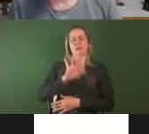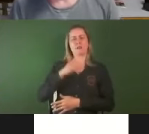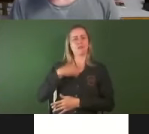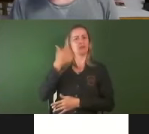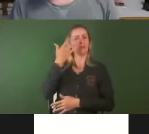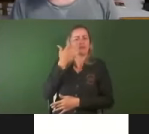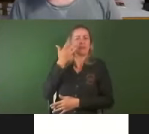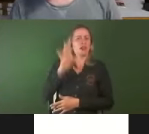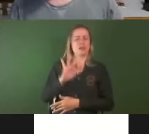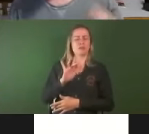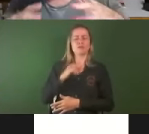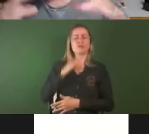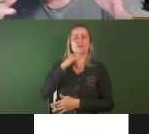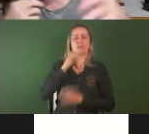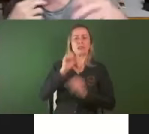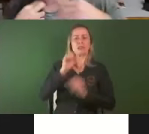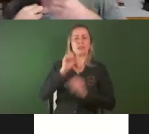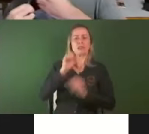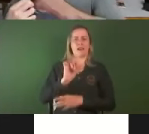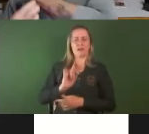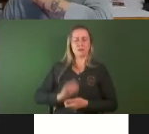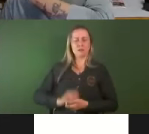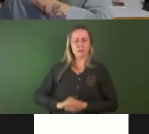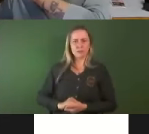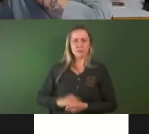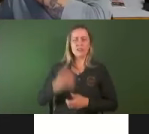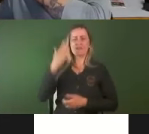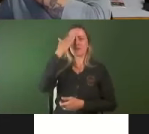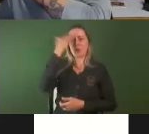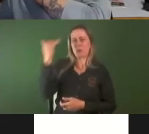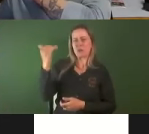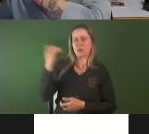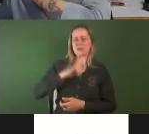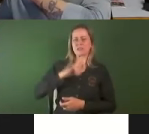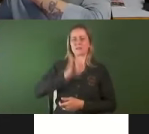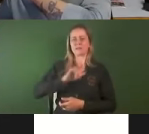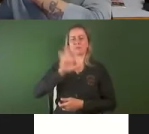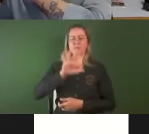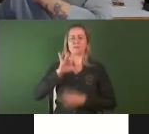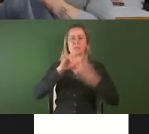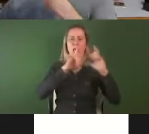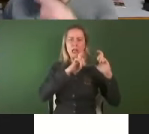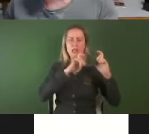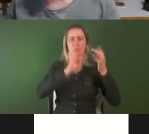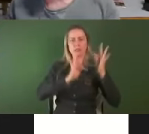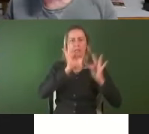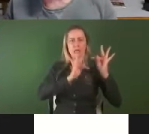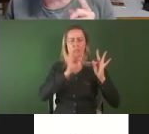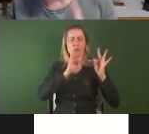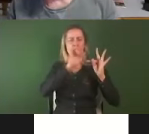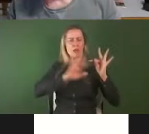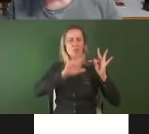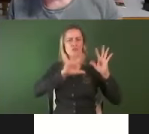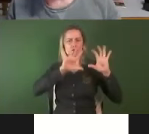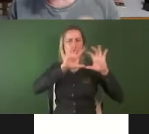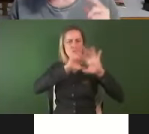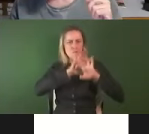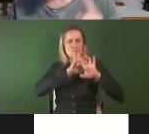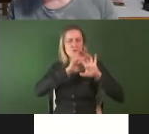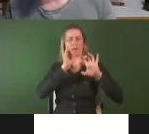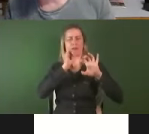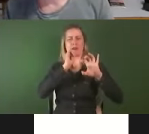né? São imagens, né? A Provoke fica famosa pela técnica, pela linguagem da imagem desfocada, pela